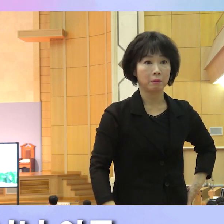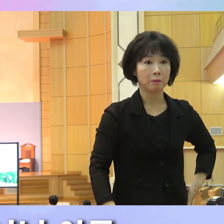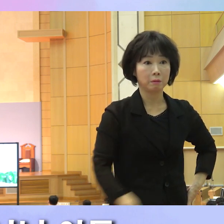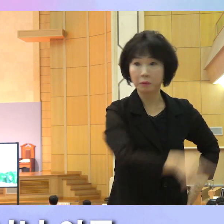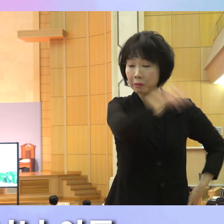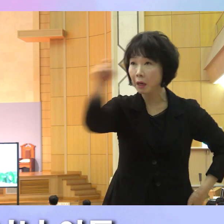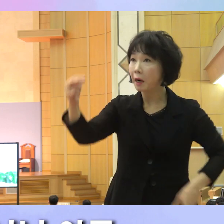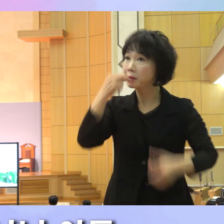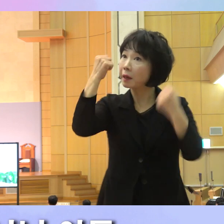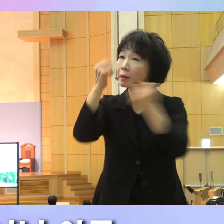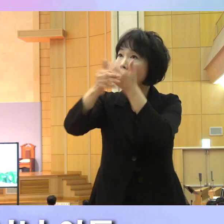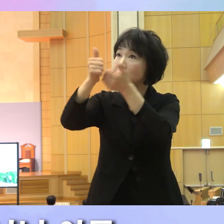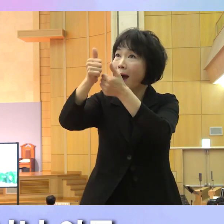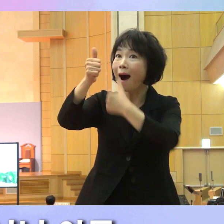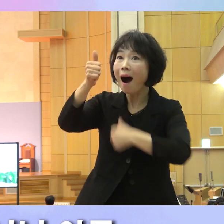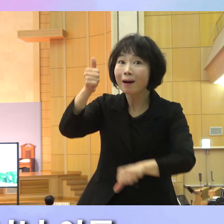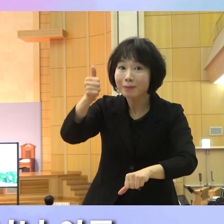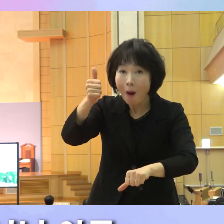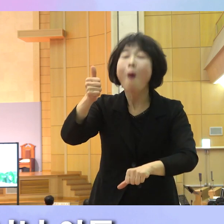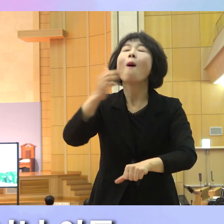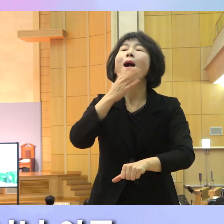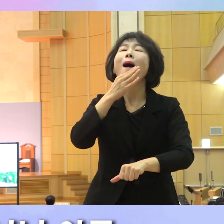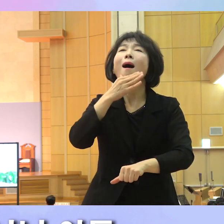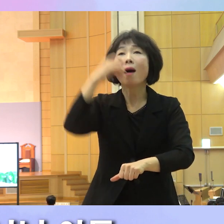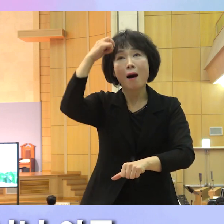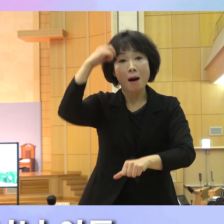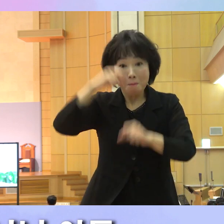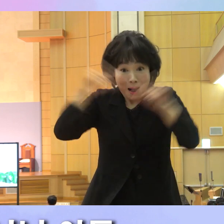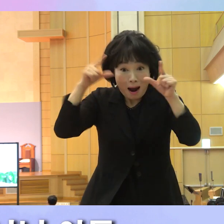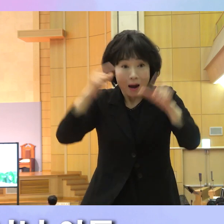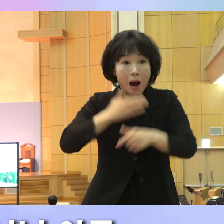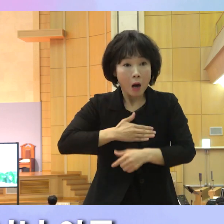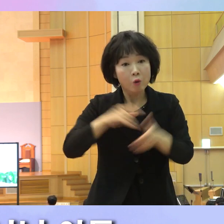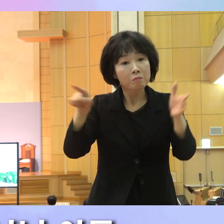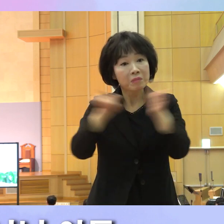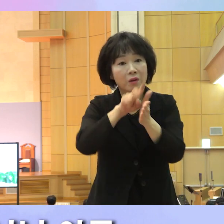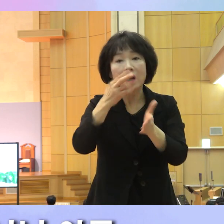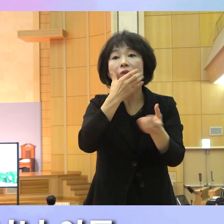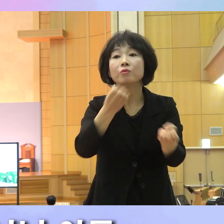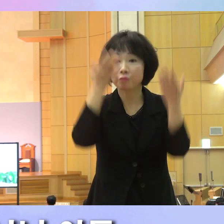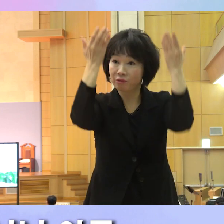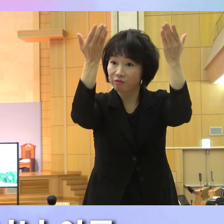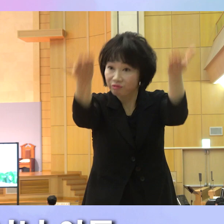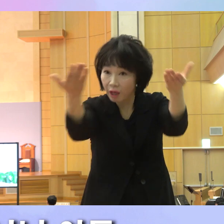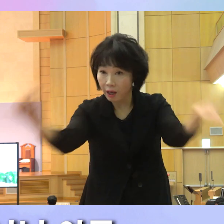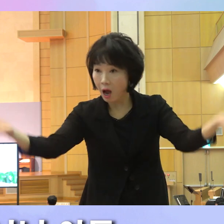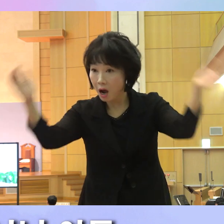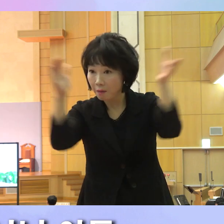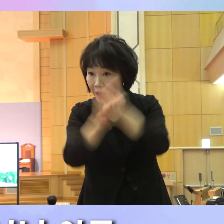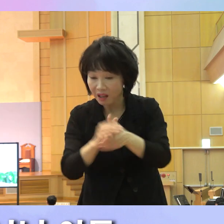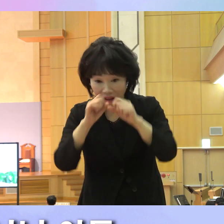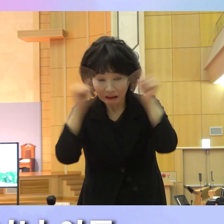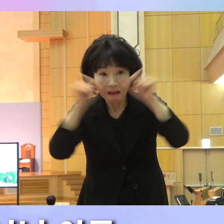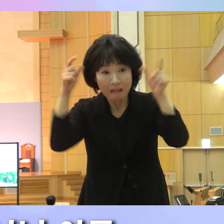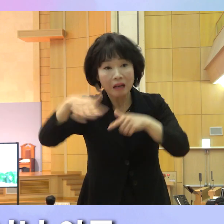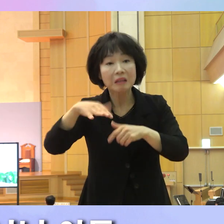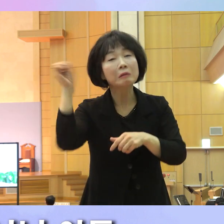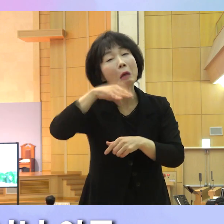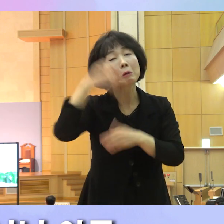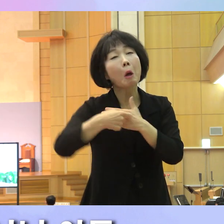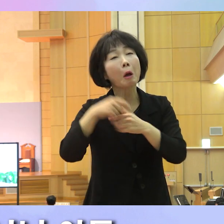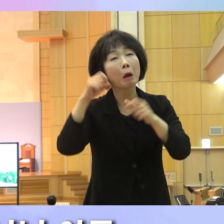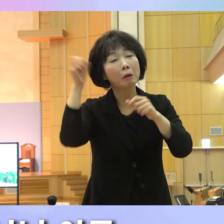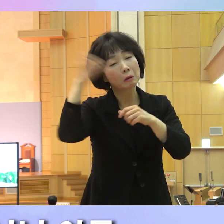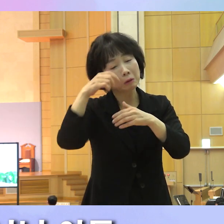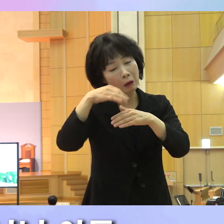이 말씀을 깨닫고 알고 믿어야지, 그렇지 아니한 채 그냥 내가 교회를 다닌다 그러고 예수 믿는다고 하는 것은